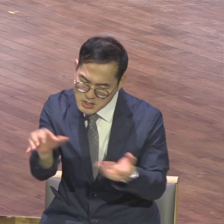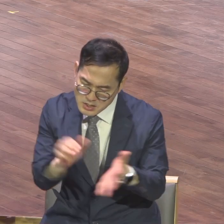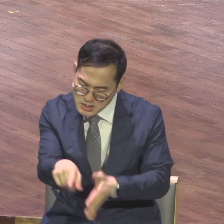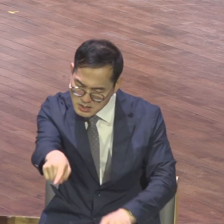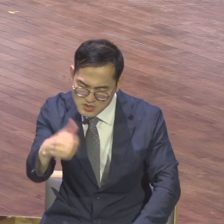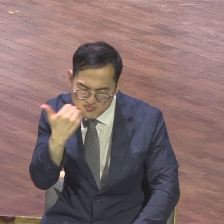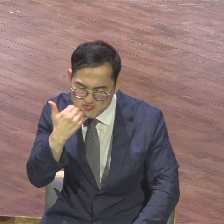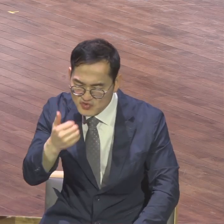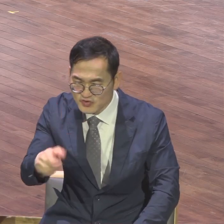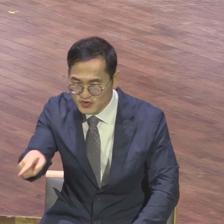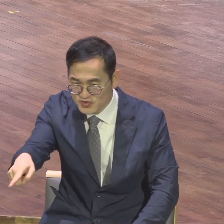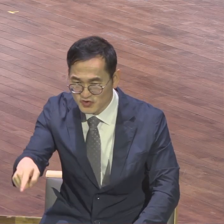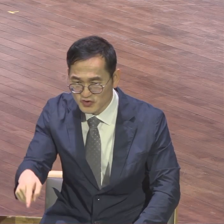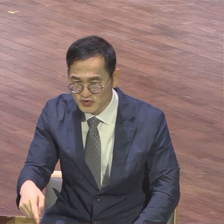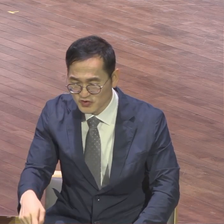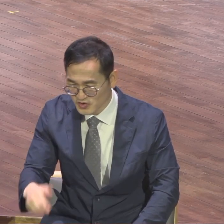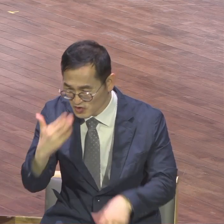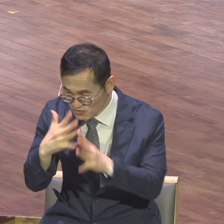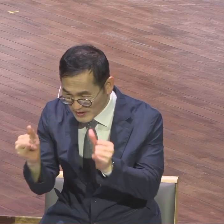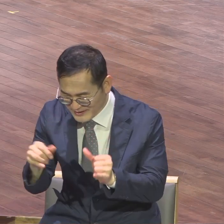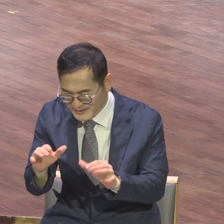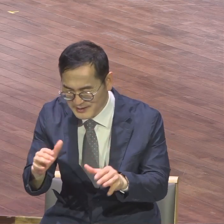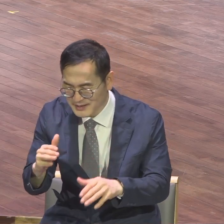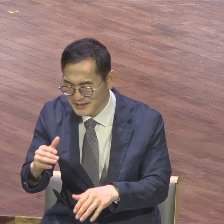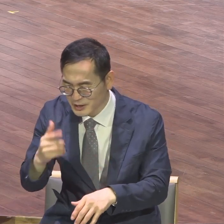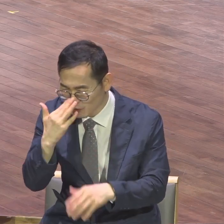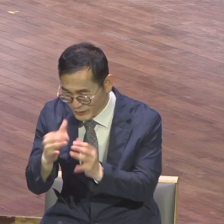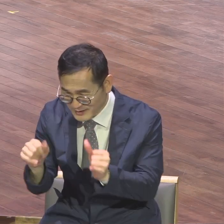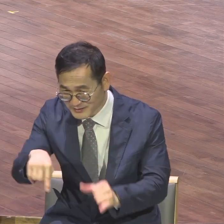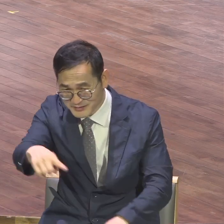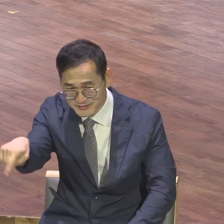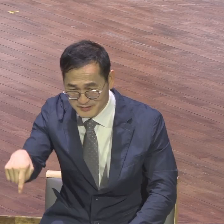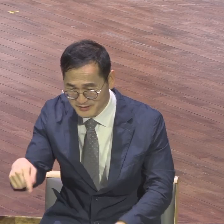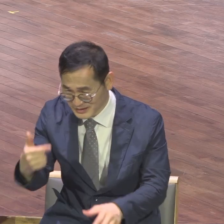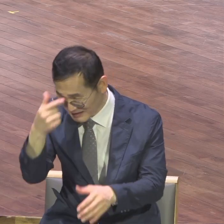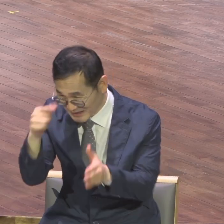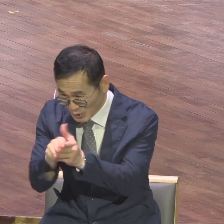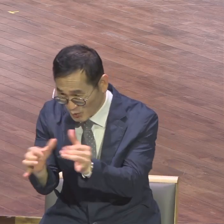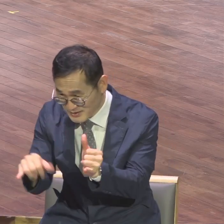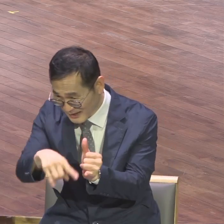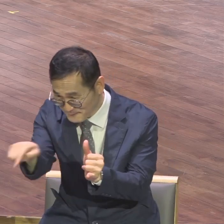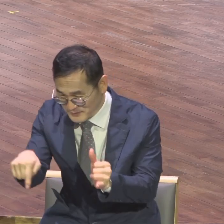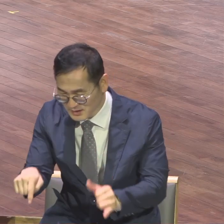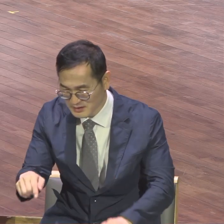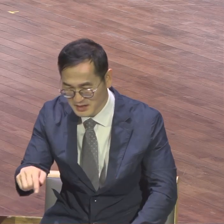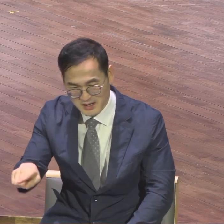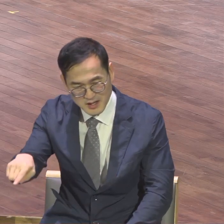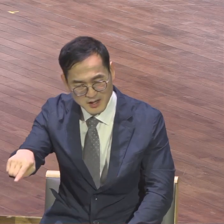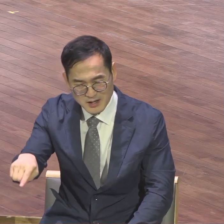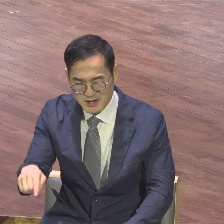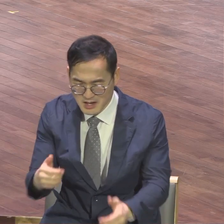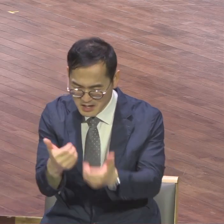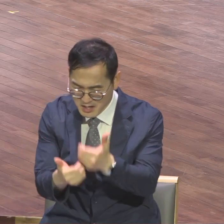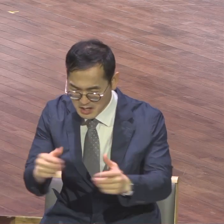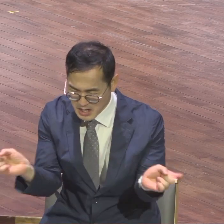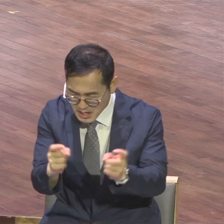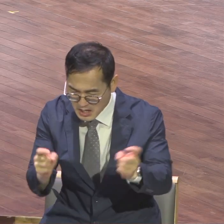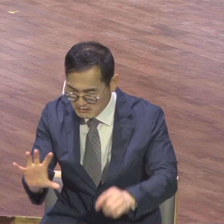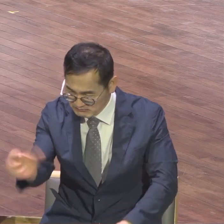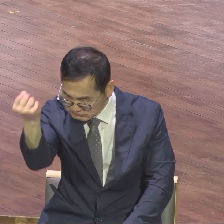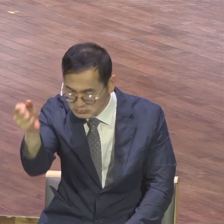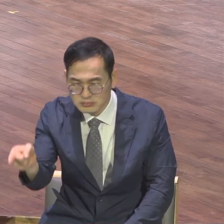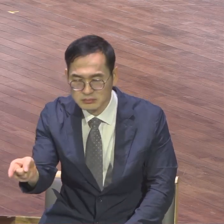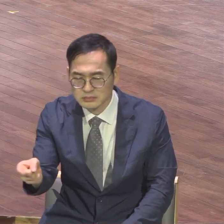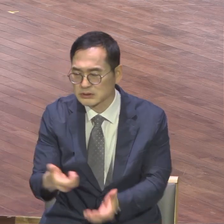막 일어났기 때문에 이 명목하에 글라우디오 황제가 유대인 다 추방 다 시켜버린 것입니다. 자,